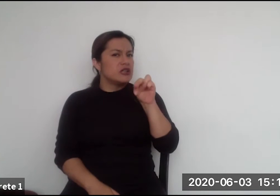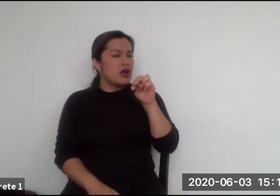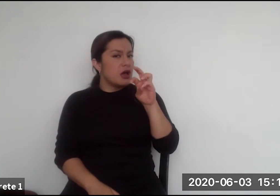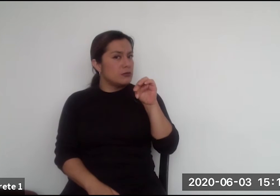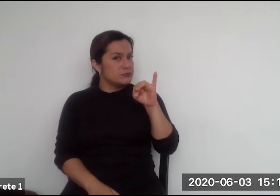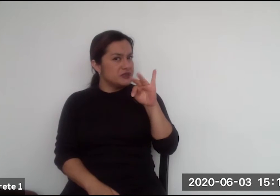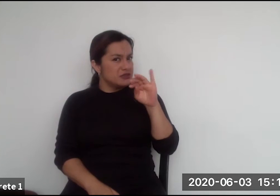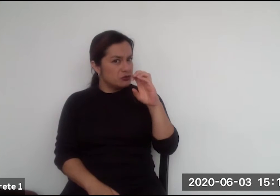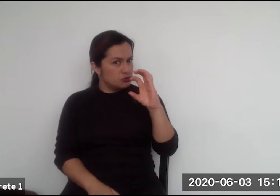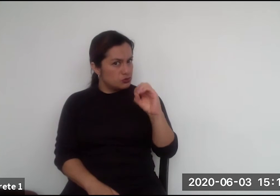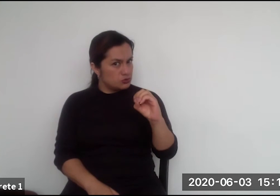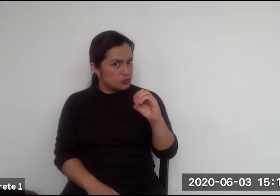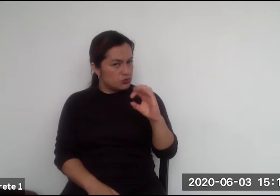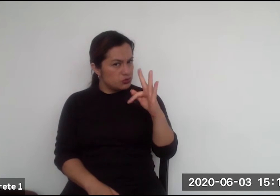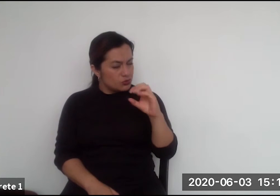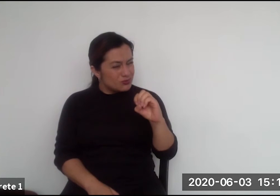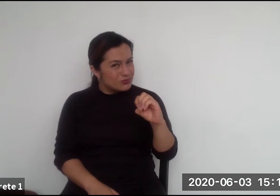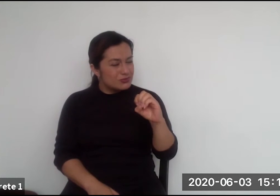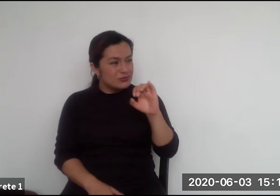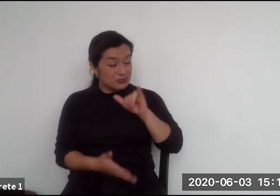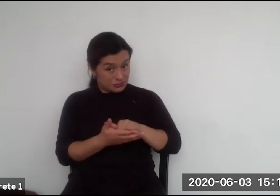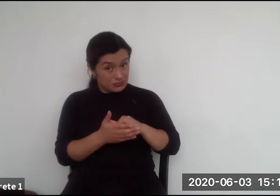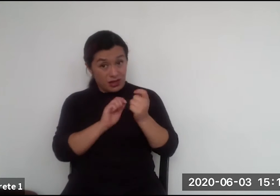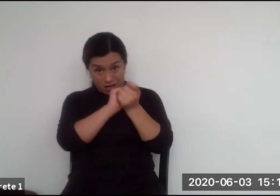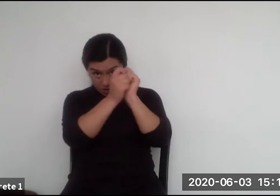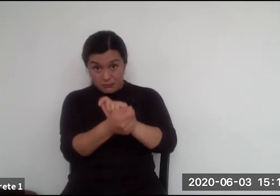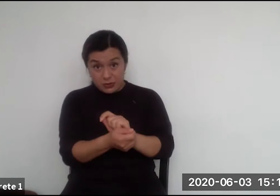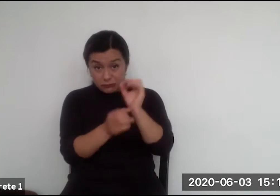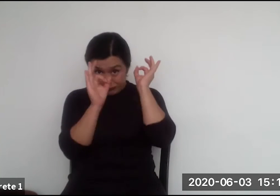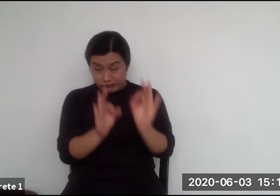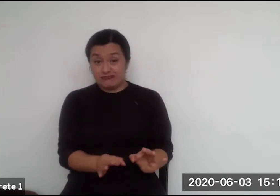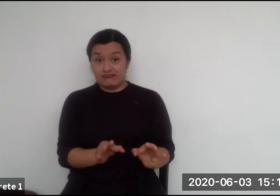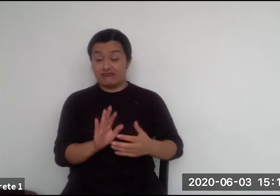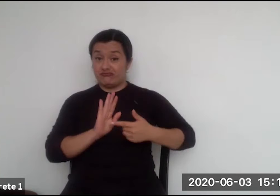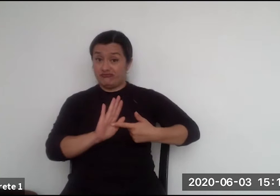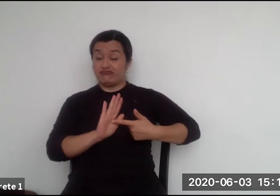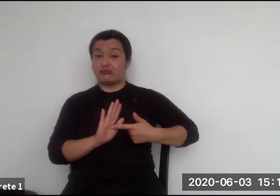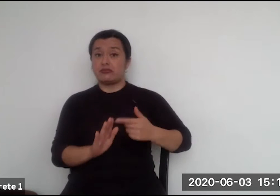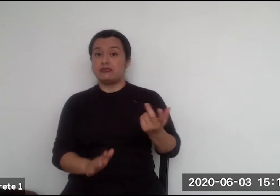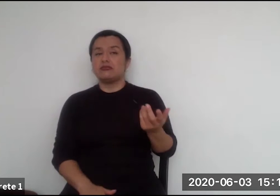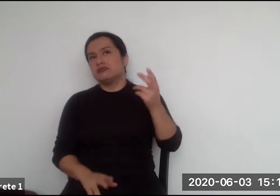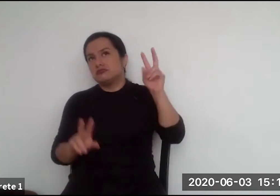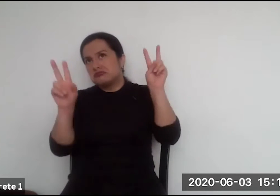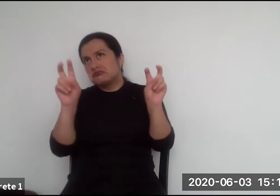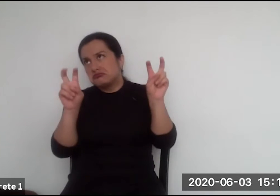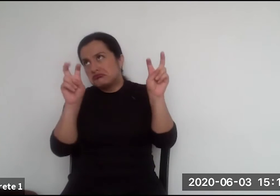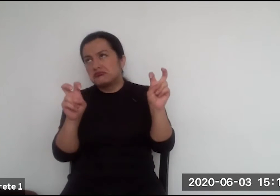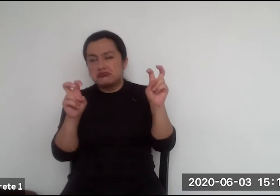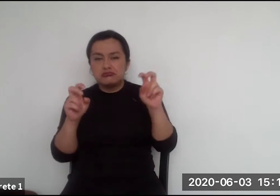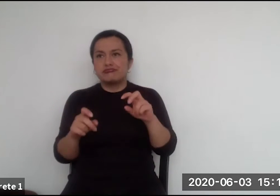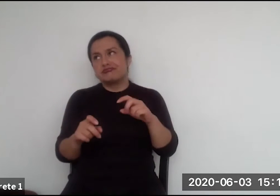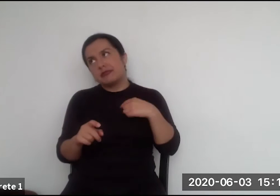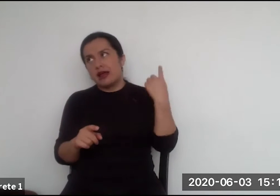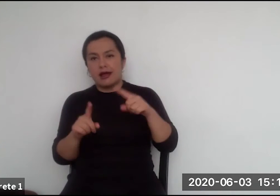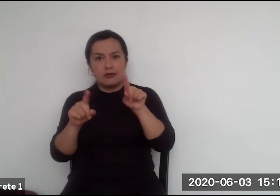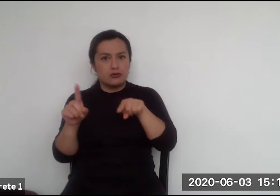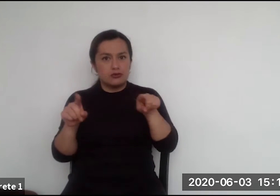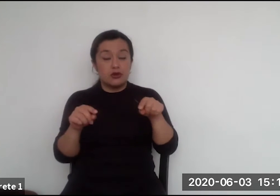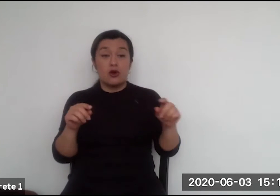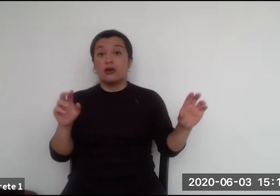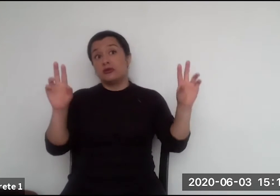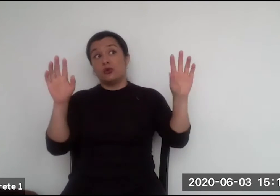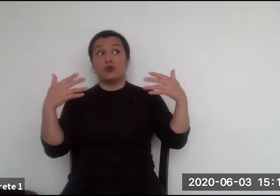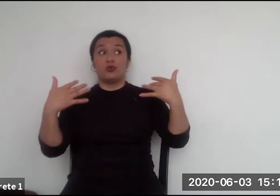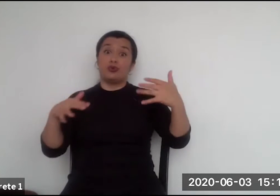cambio significativo a la luz de lo que llamamos o llaman algunos la nueva